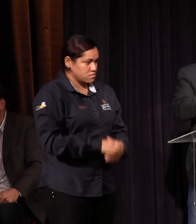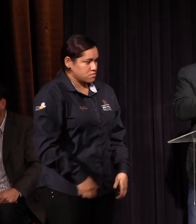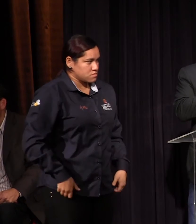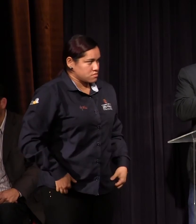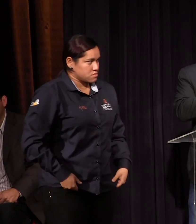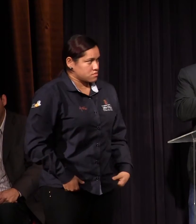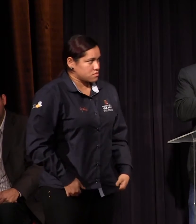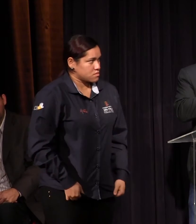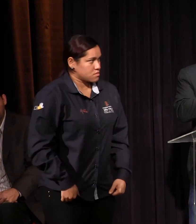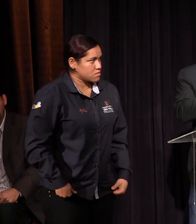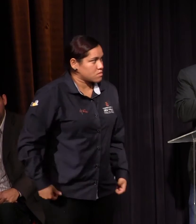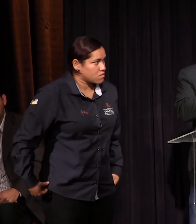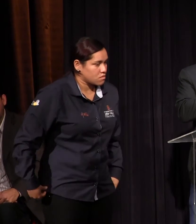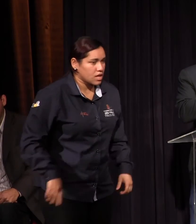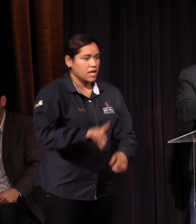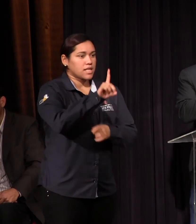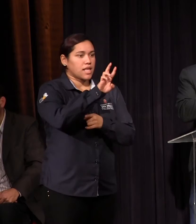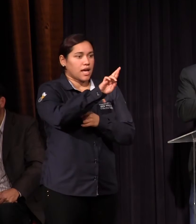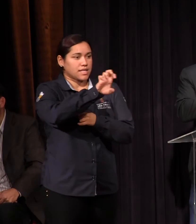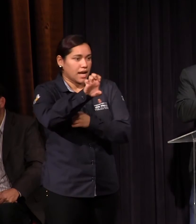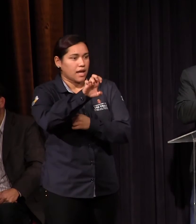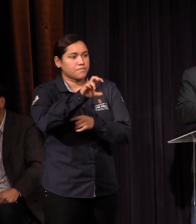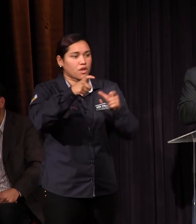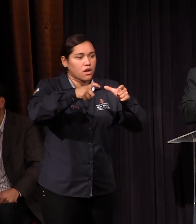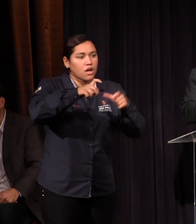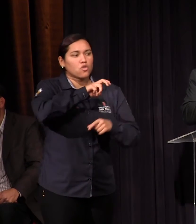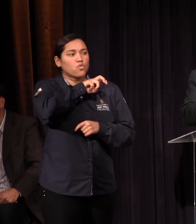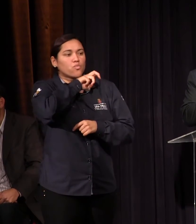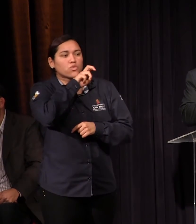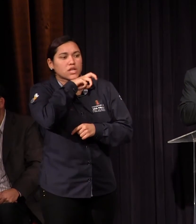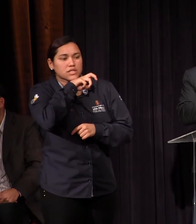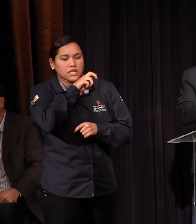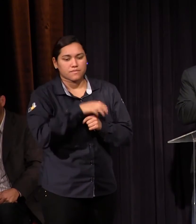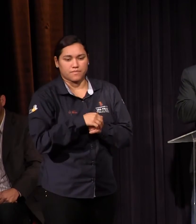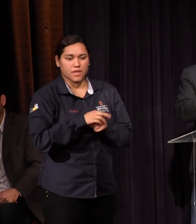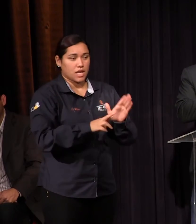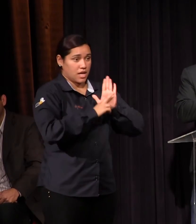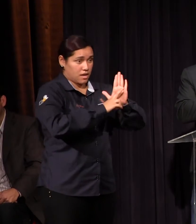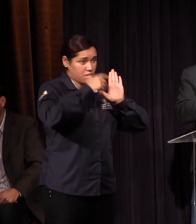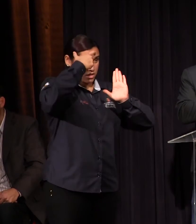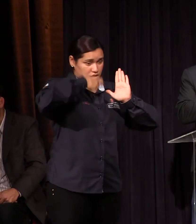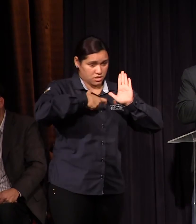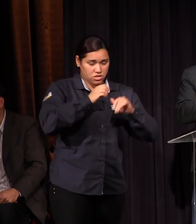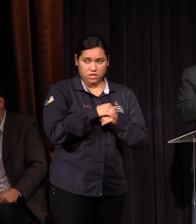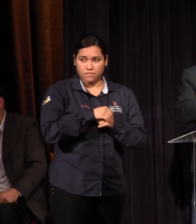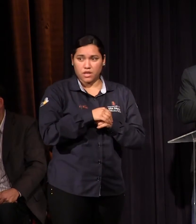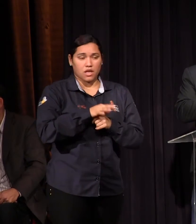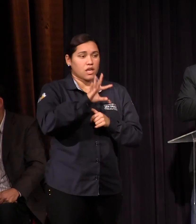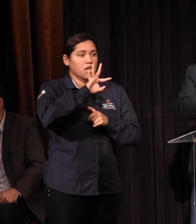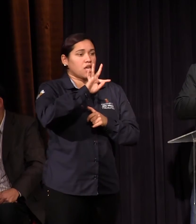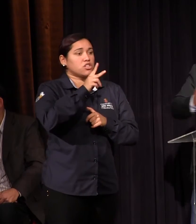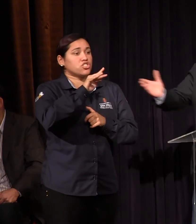da diretoria regional de butantã kiss é a representante do crédito e portanto o senhor tiago